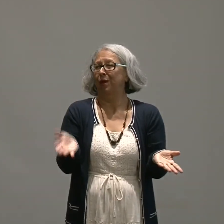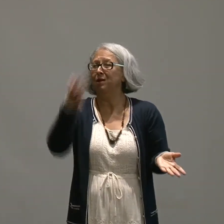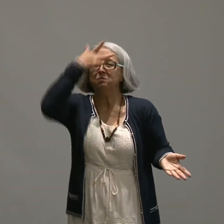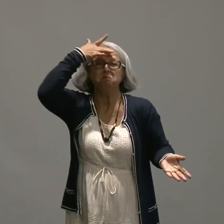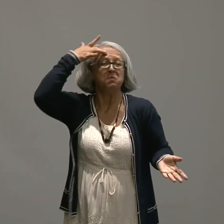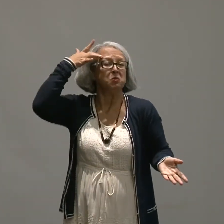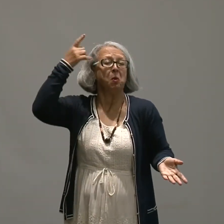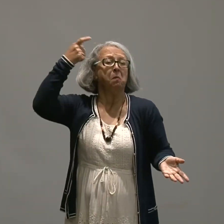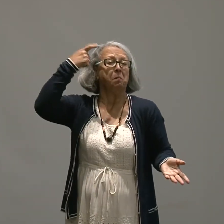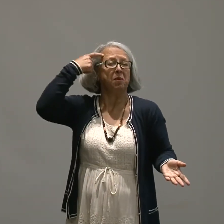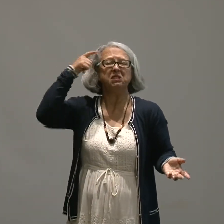indígenas.